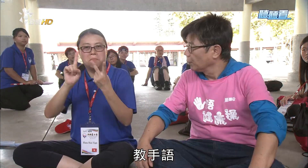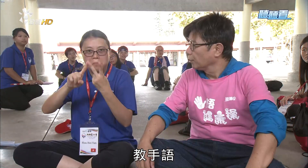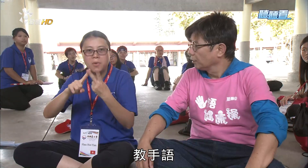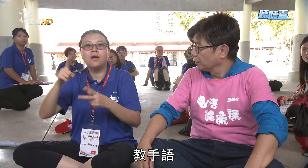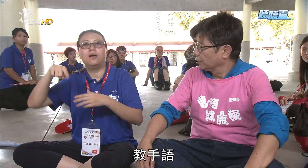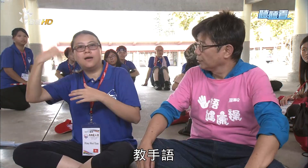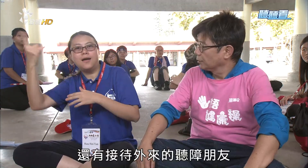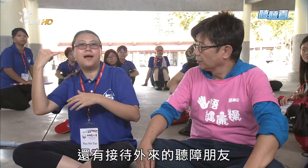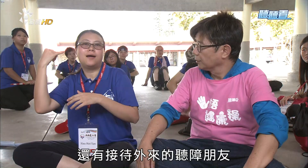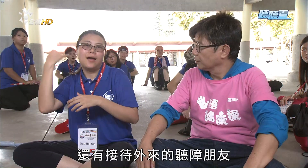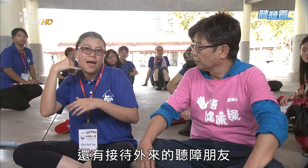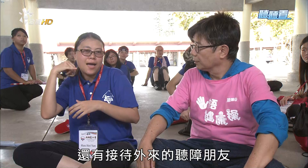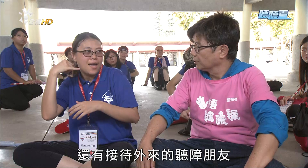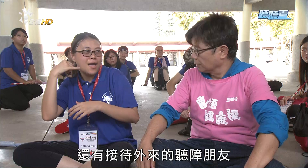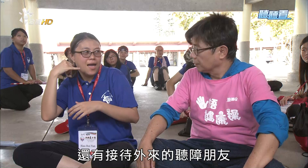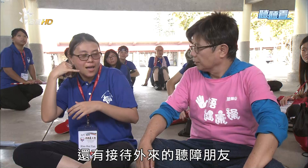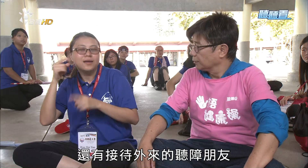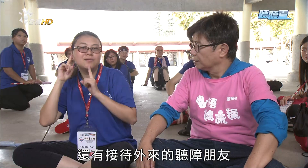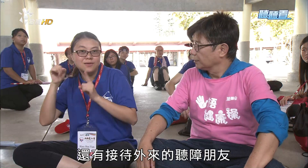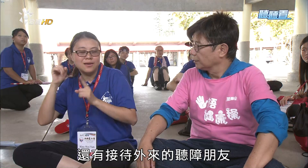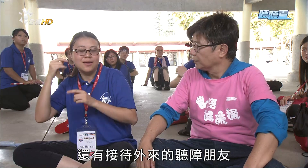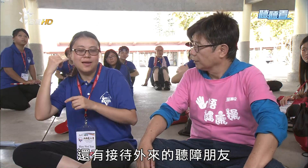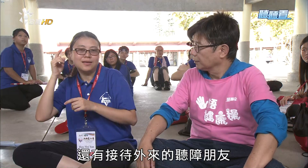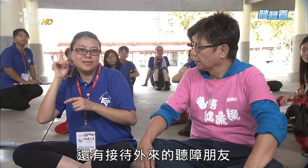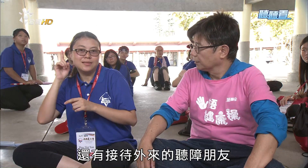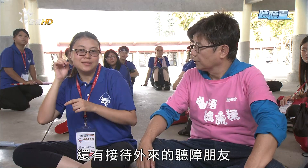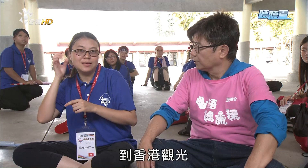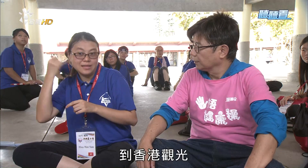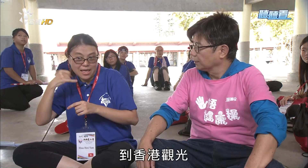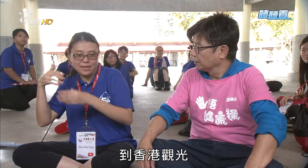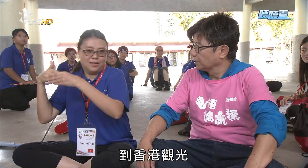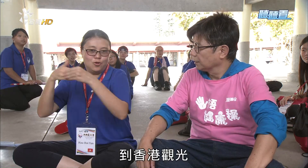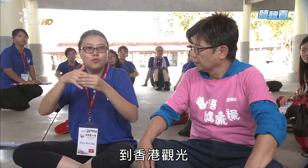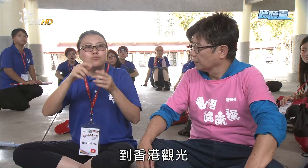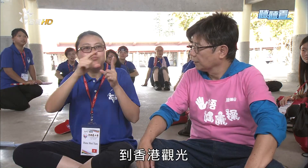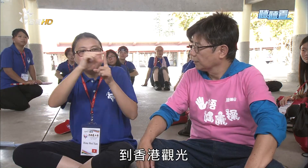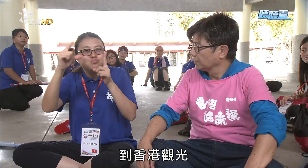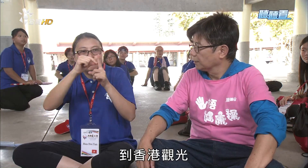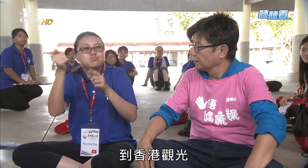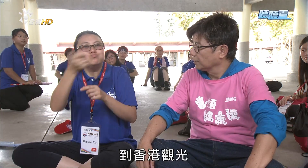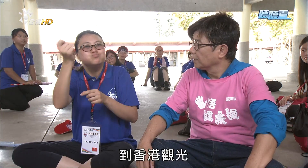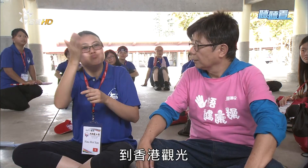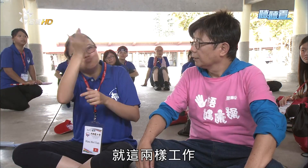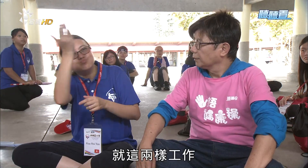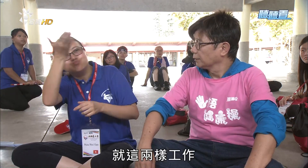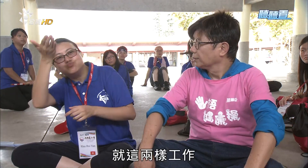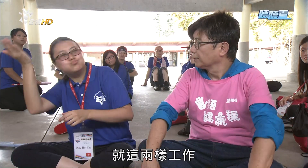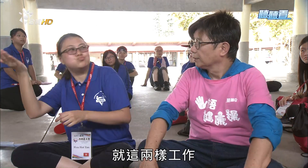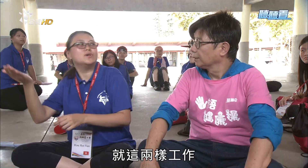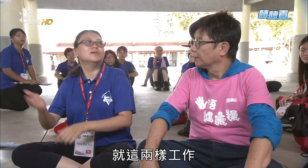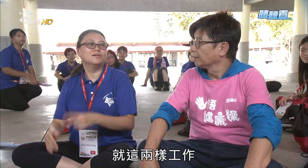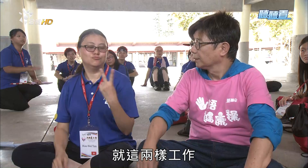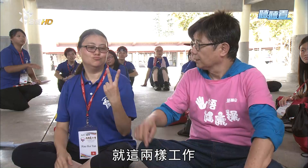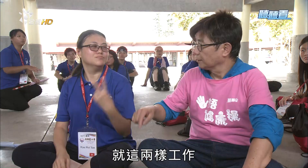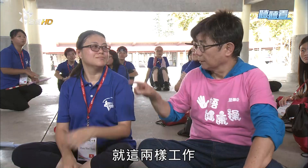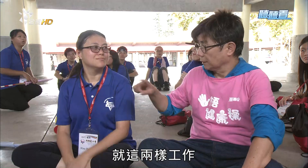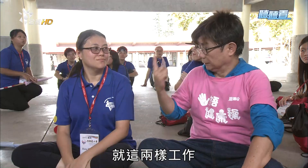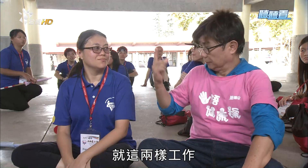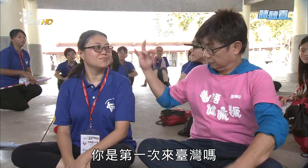手语，还有呢，接待外来的听众朋友到香港观光，就这两样工作。 你是